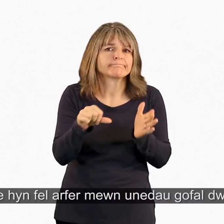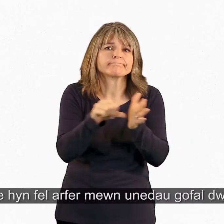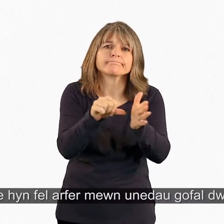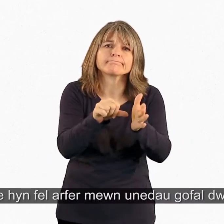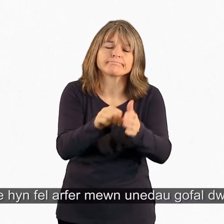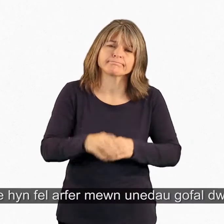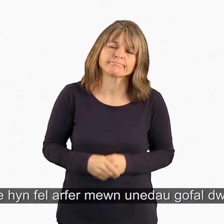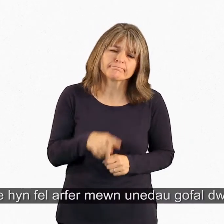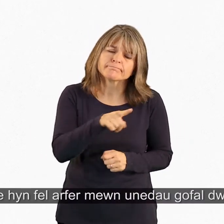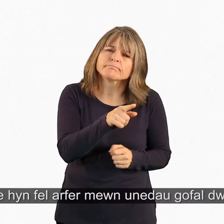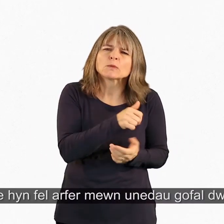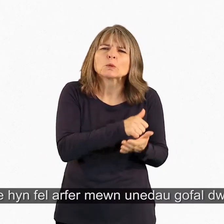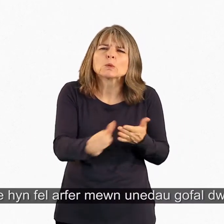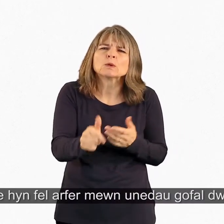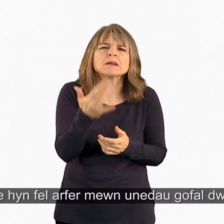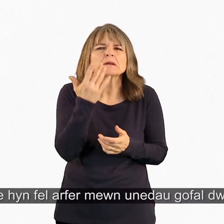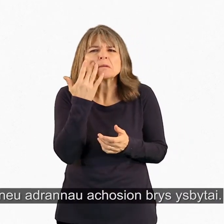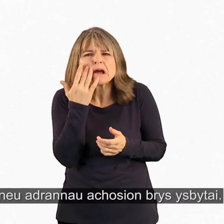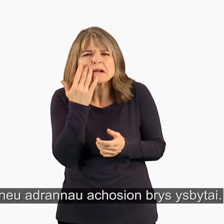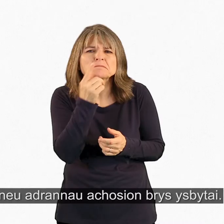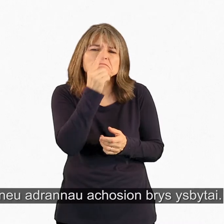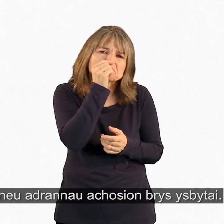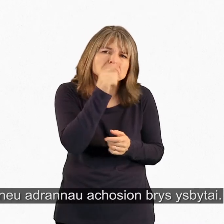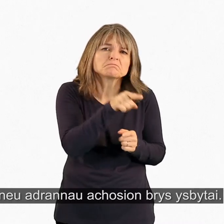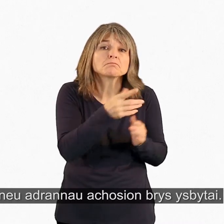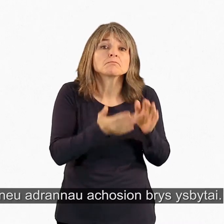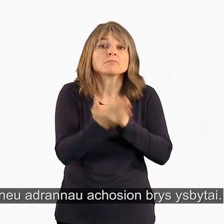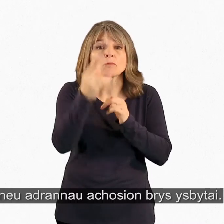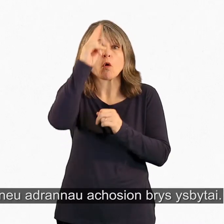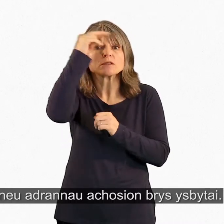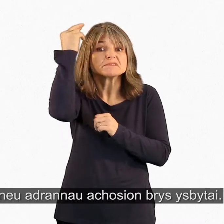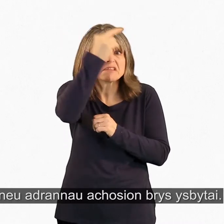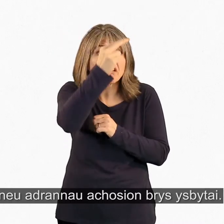arfer mewn unedau gofal dwys neu adrannau achosion bris y sbytau.